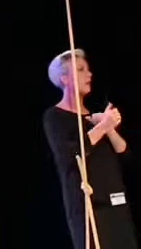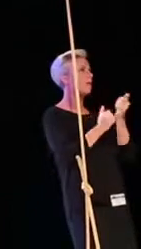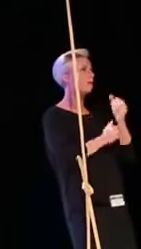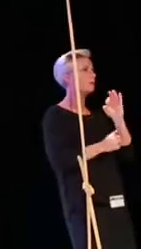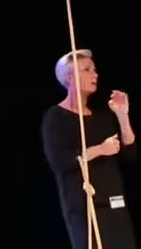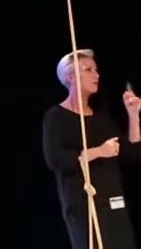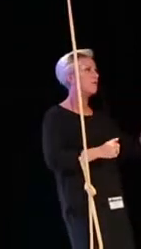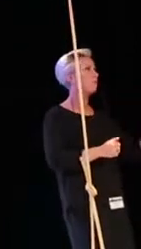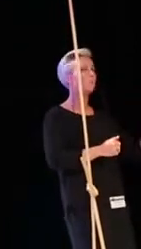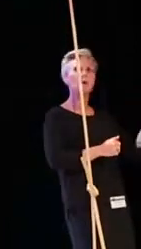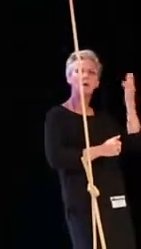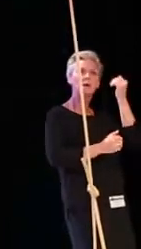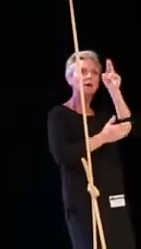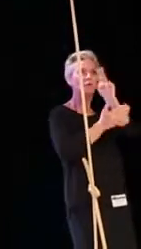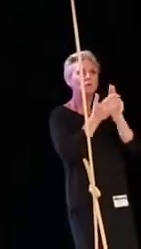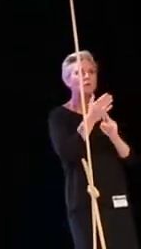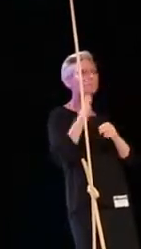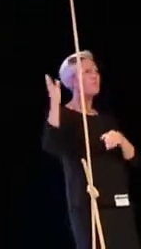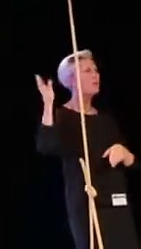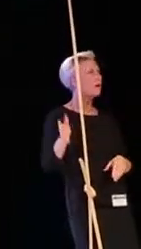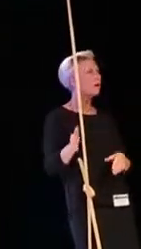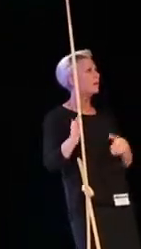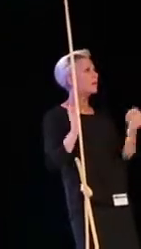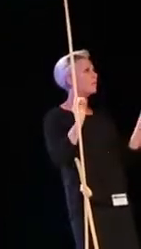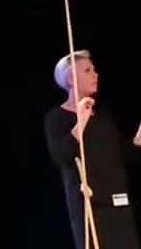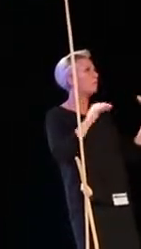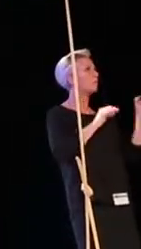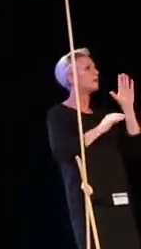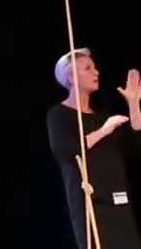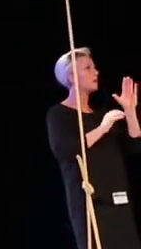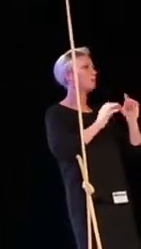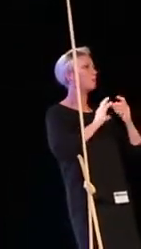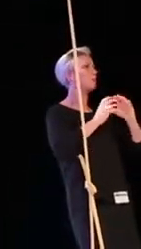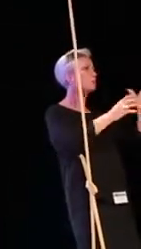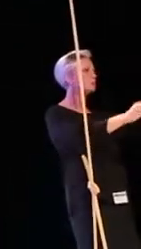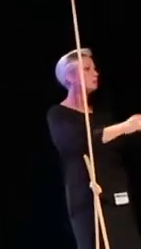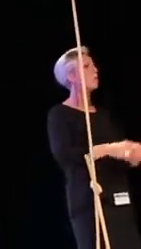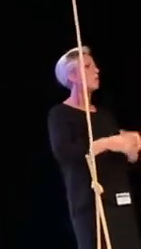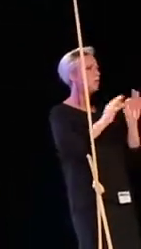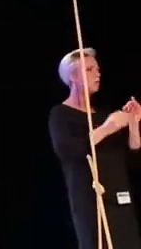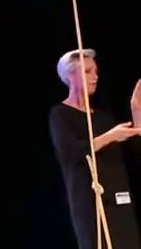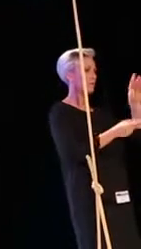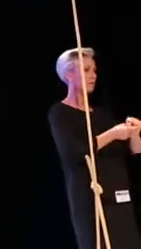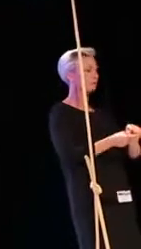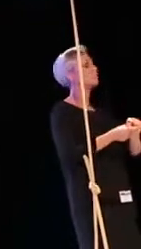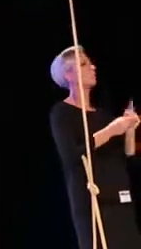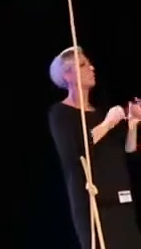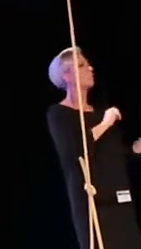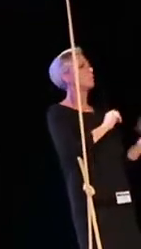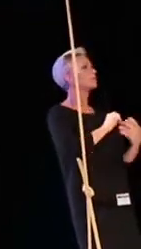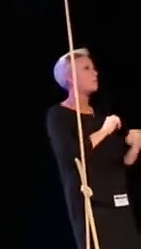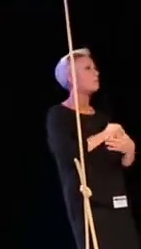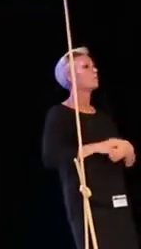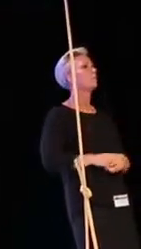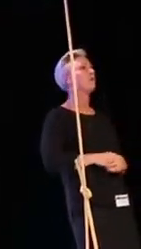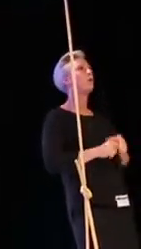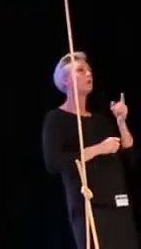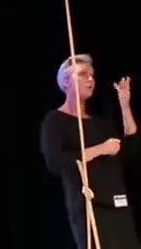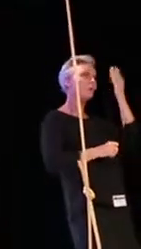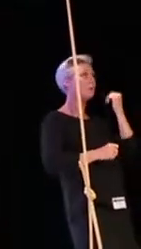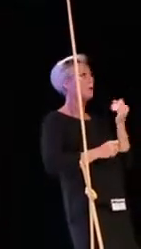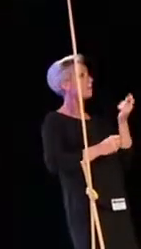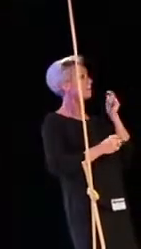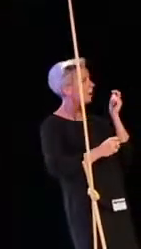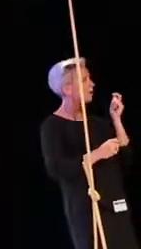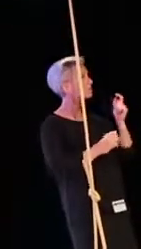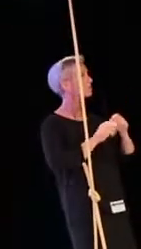väggen förändra hela din process? Och hur nollar vi utsläppen? Mellan varven kan du gå runt i huset och